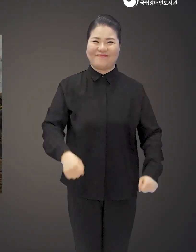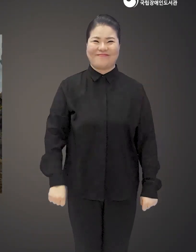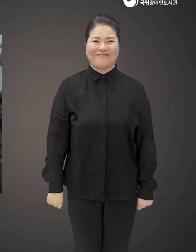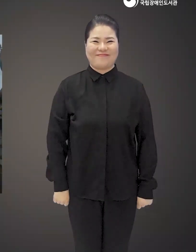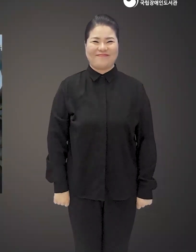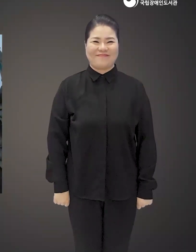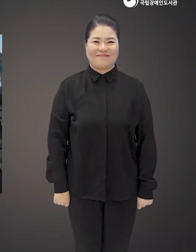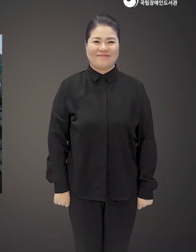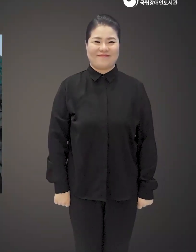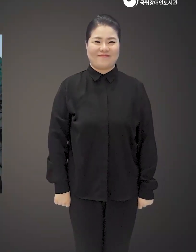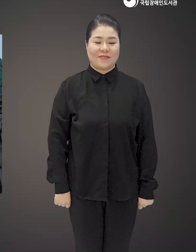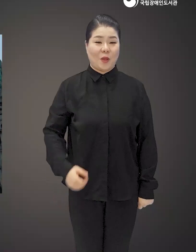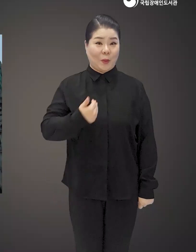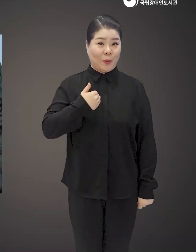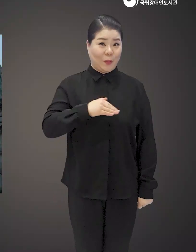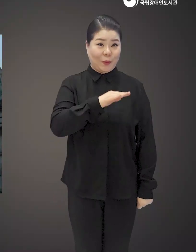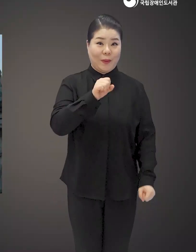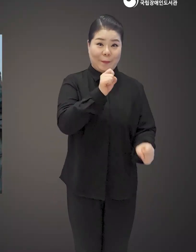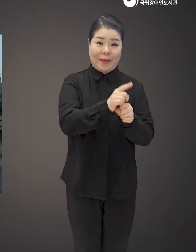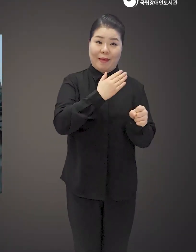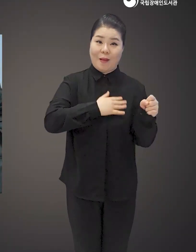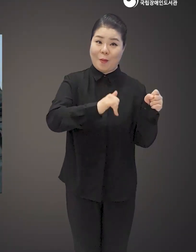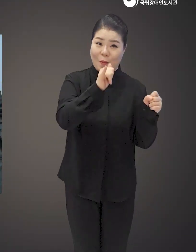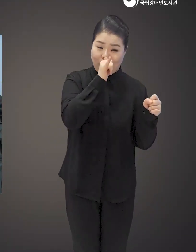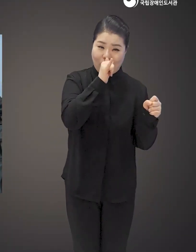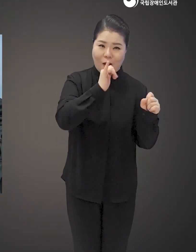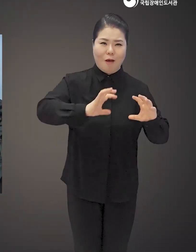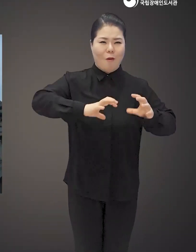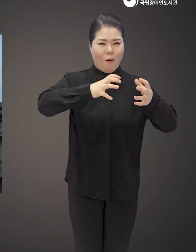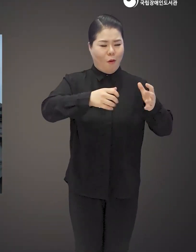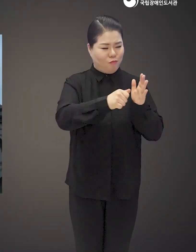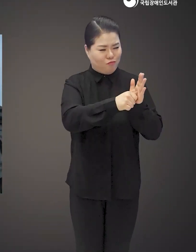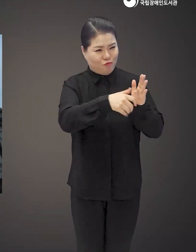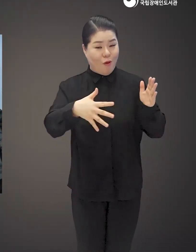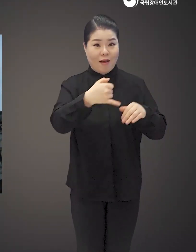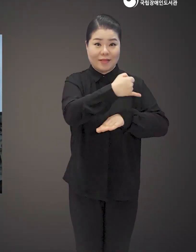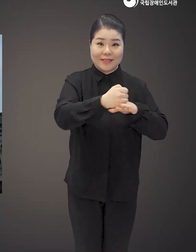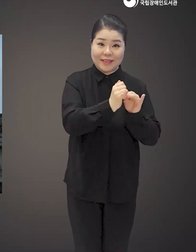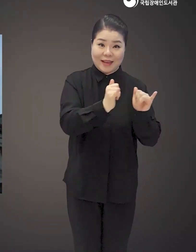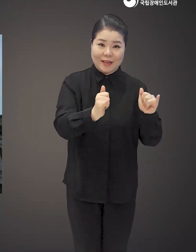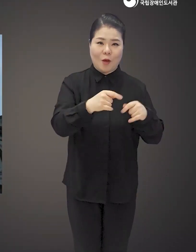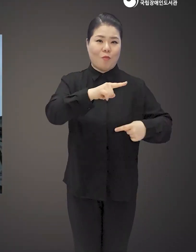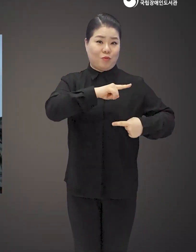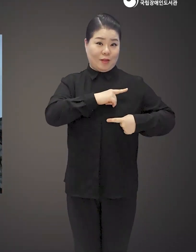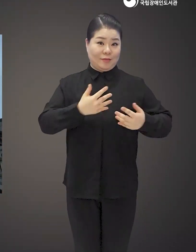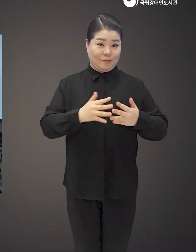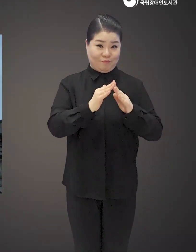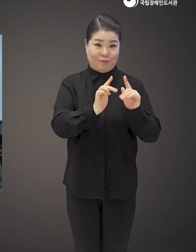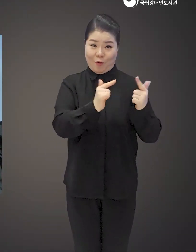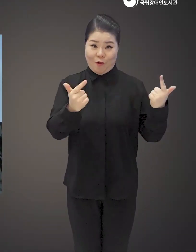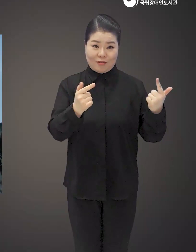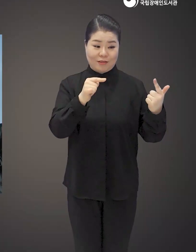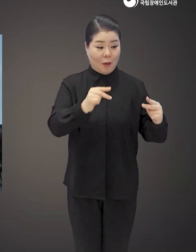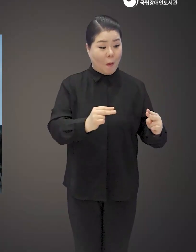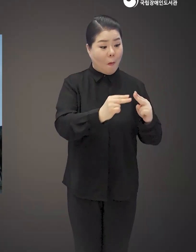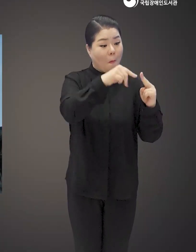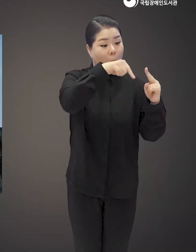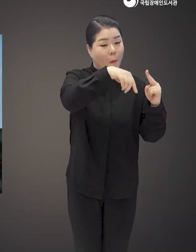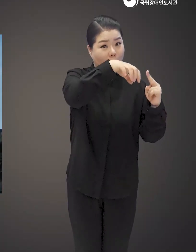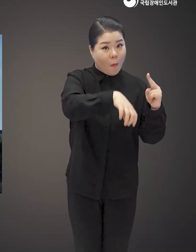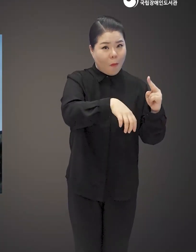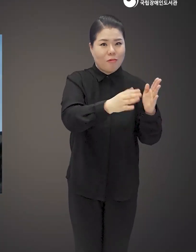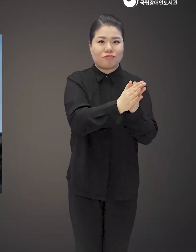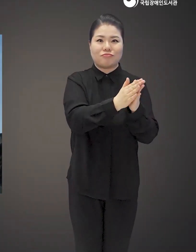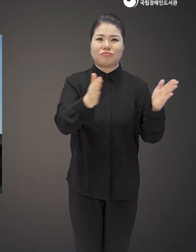것 같습니다. 그래서인지 세계 유수의 디자이너, 브랜드, 건축물 등 우리가 알고 있는